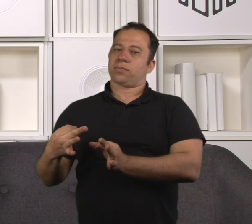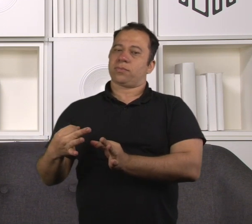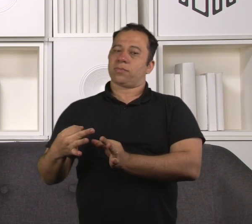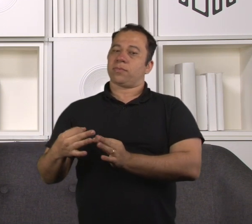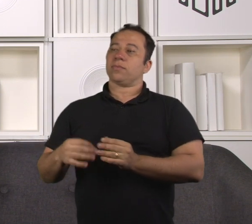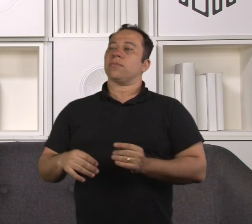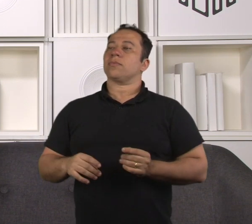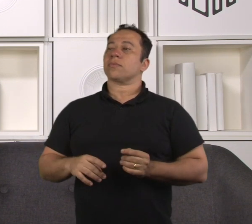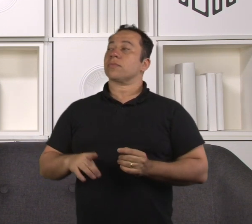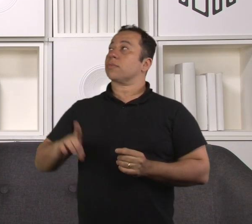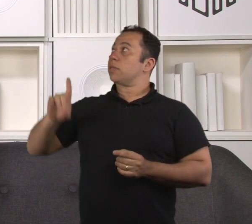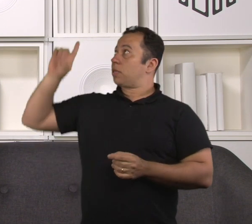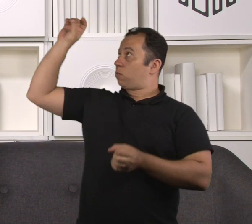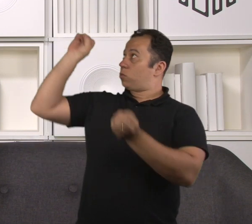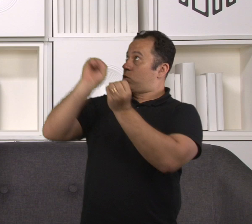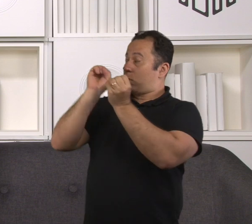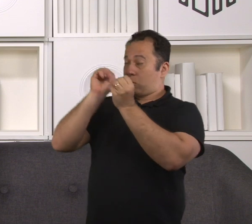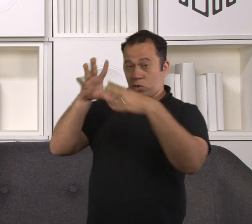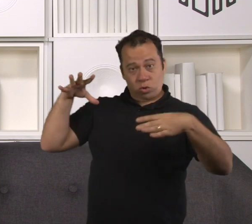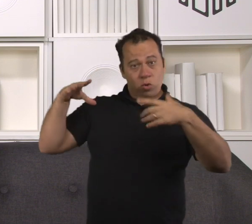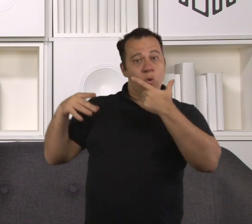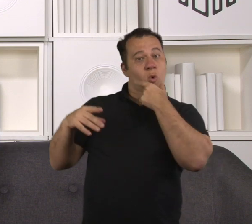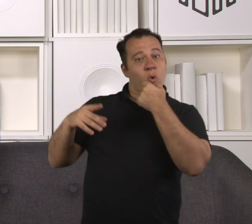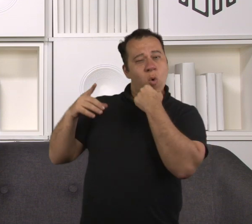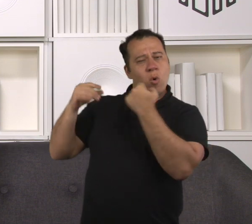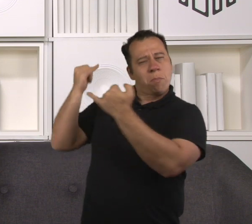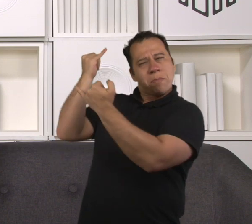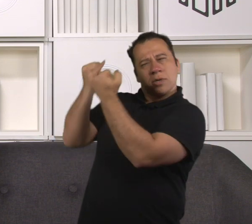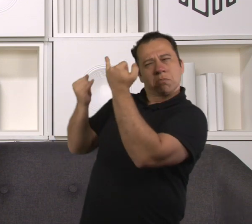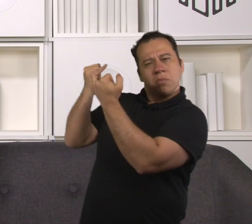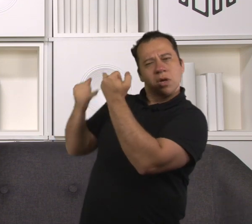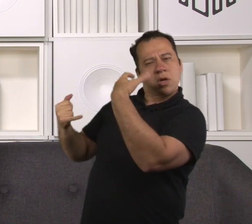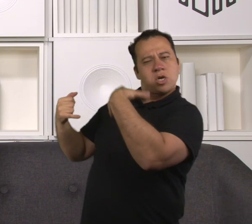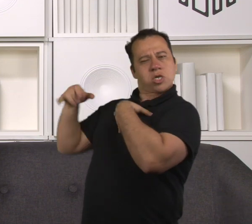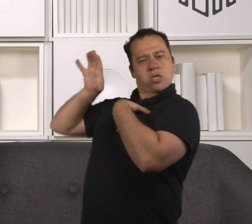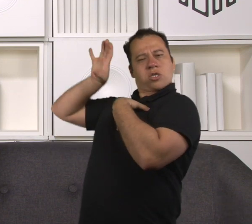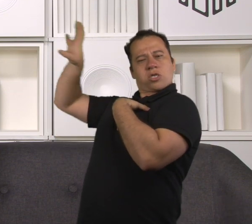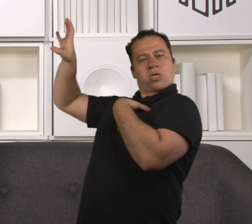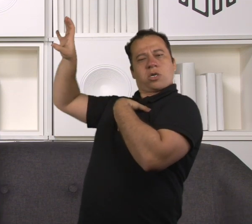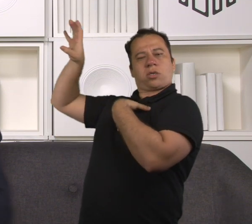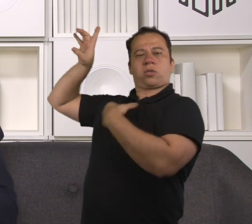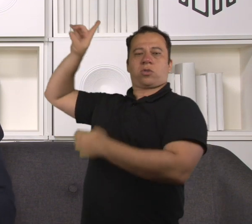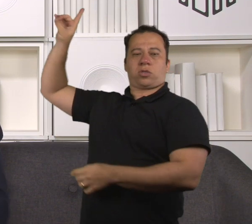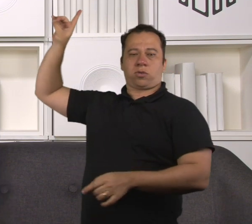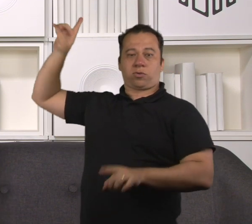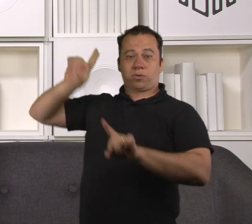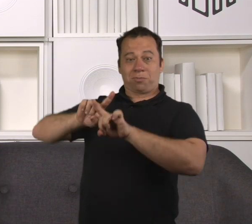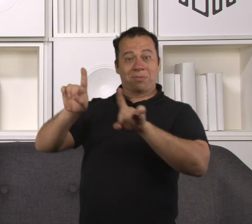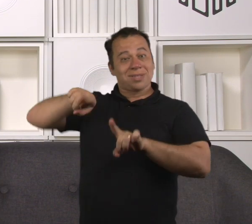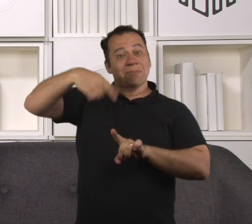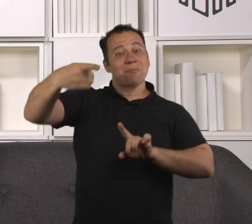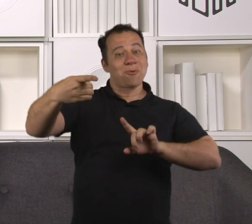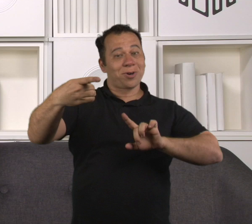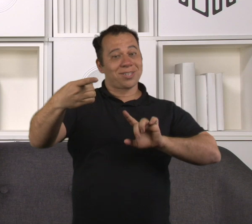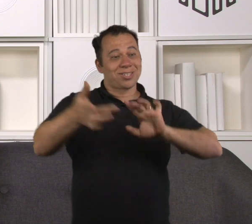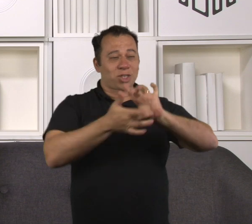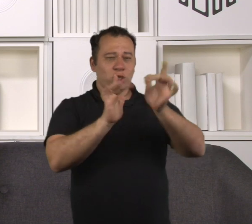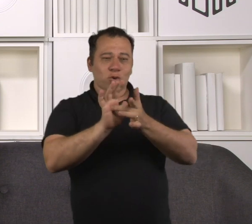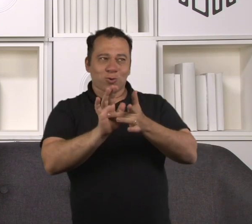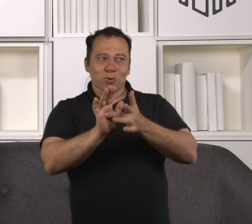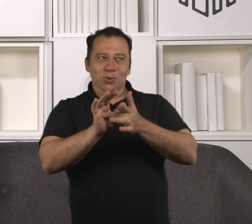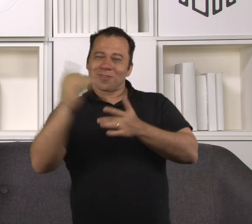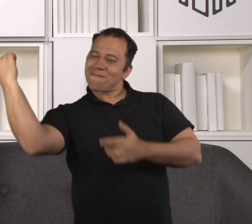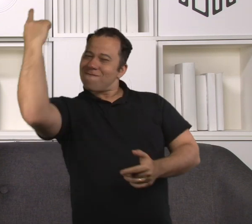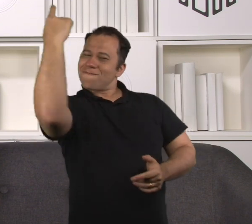nossa imagem como seres humanos. Primeiro Deus nos faz a sua imagem, mas depois Deus, na pessoa